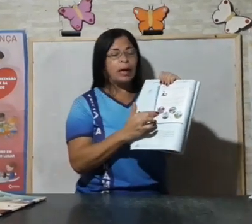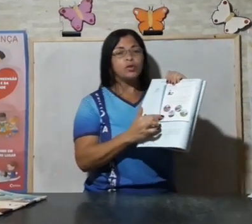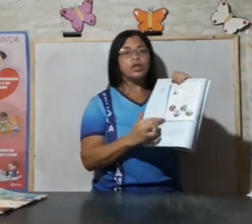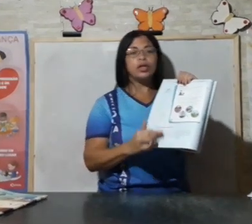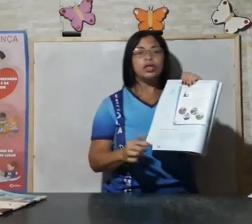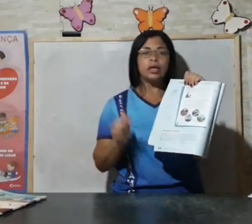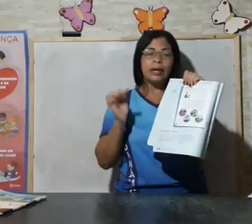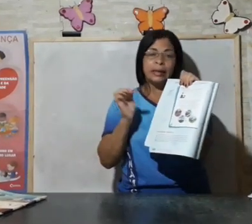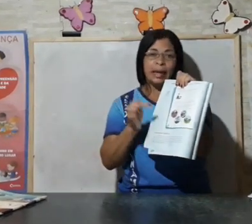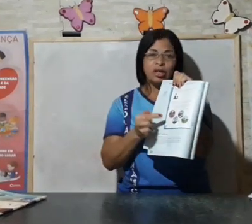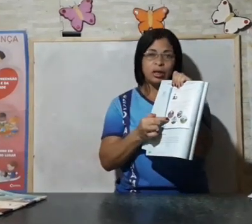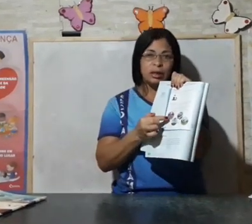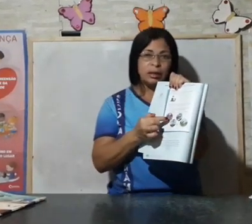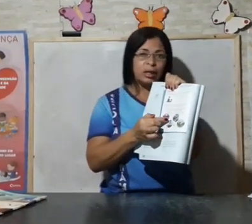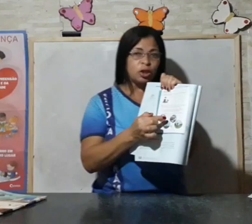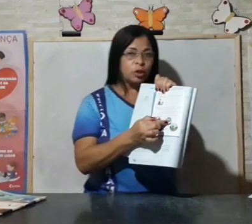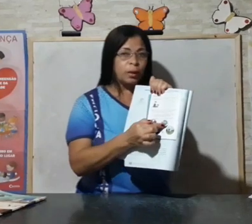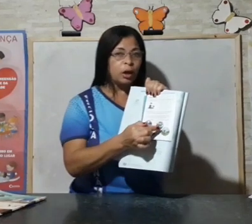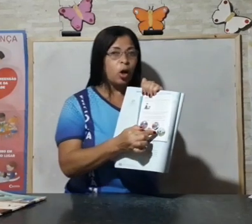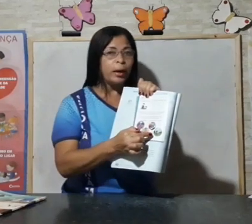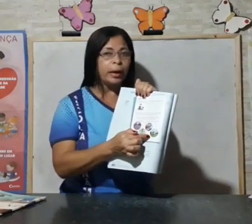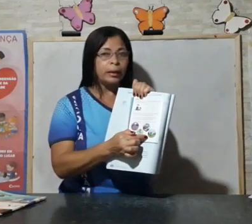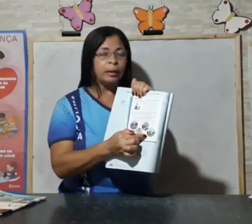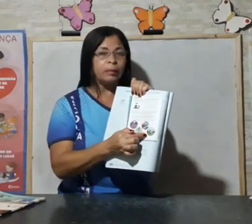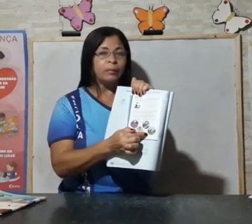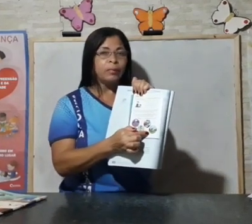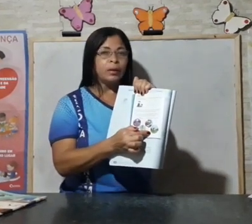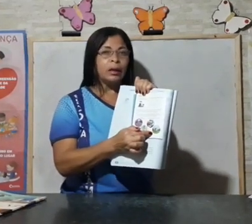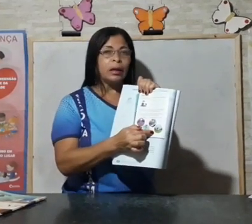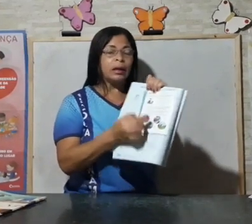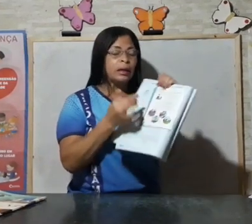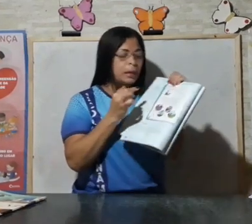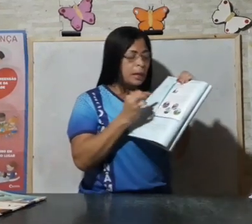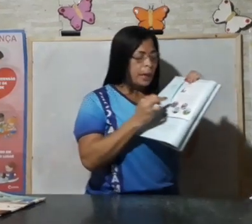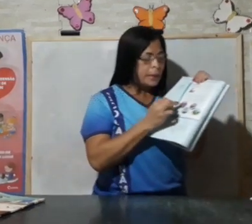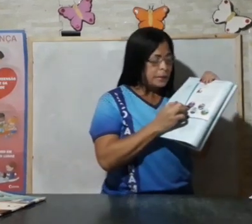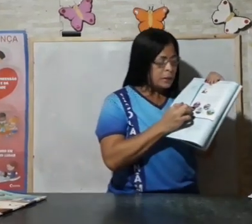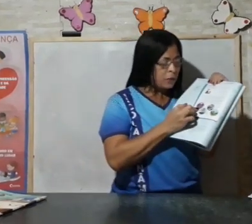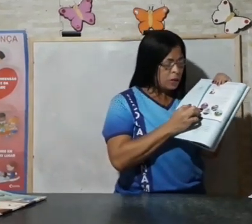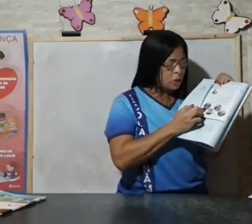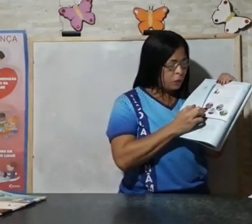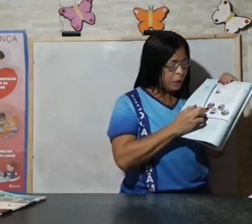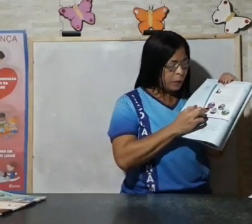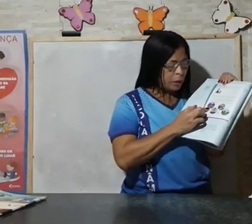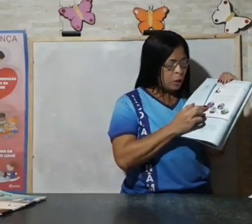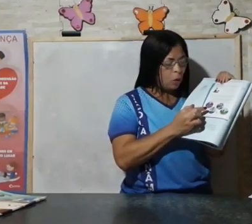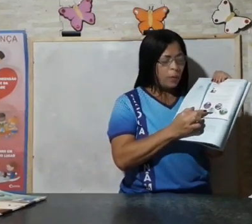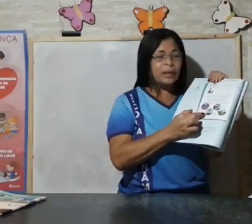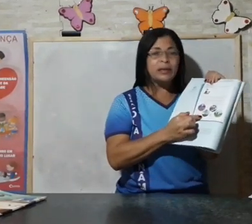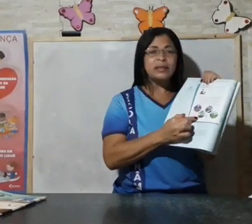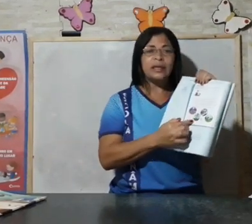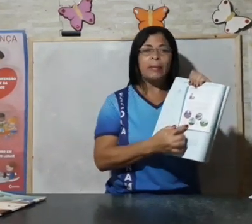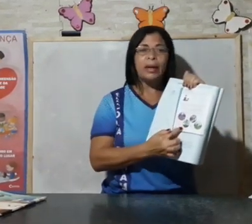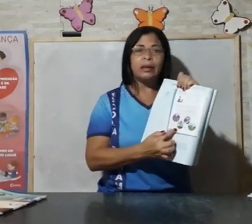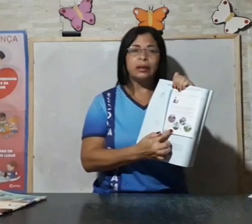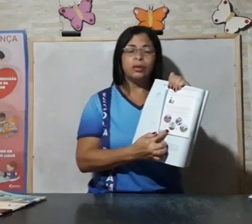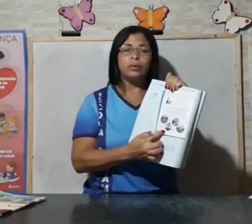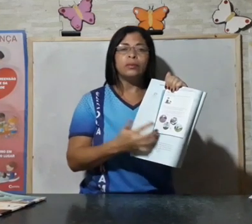um X nas dignidades que estão aqui correta. Se vocês estão vendo aqui, ó, uma criança trabalhando,